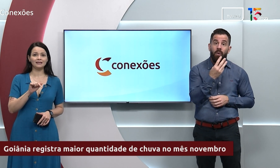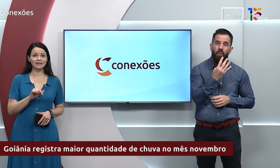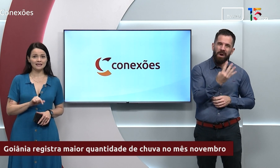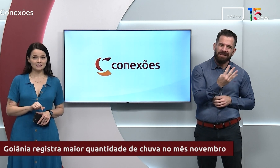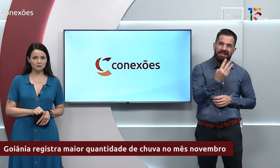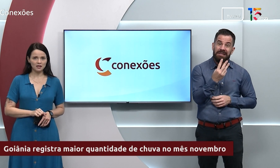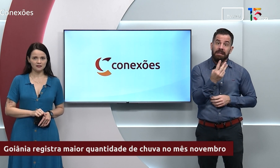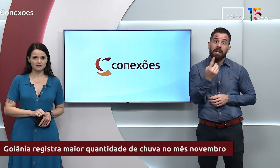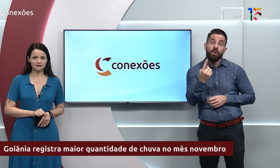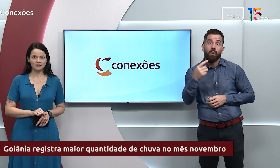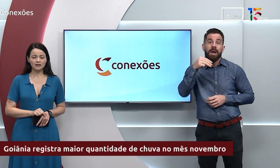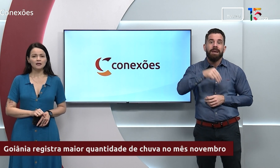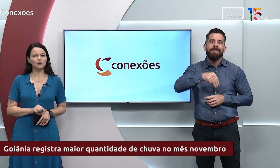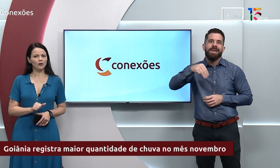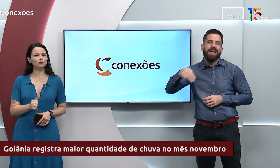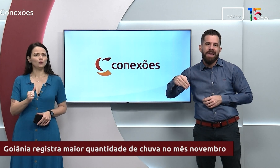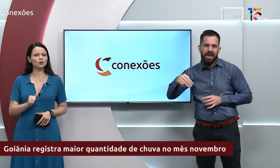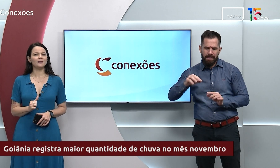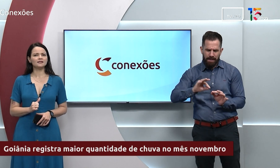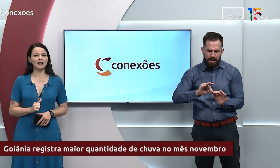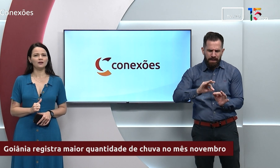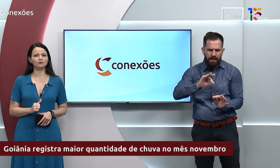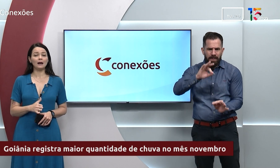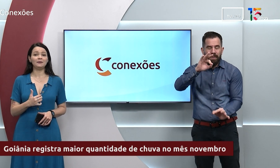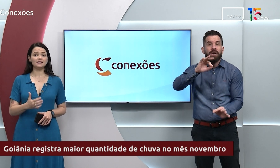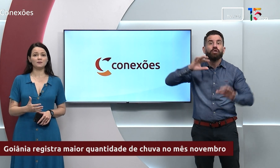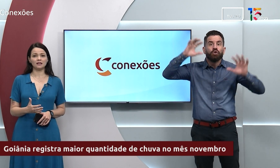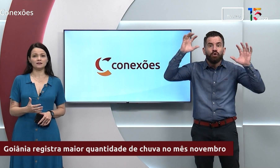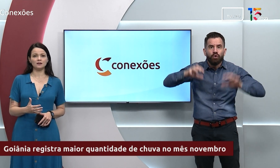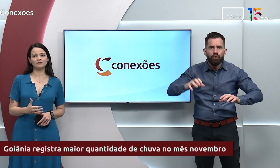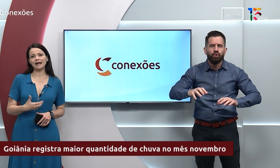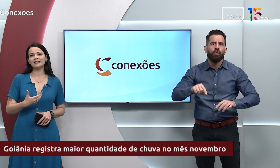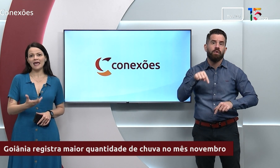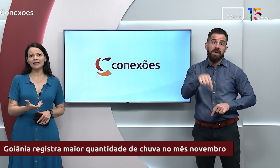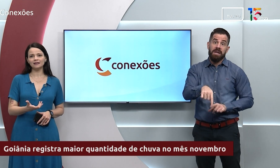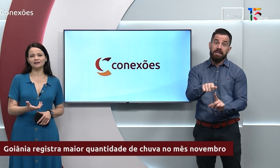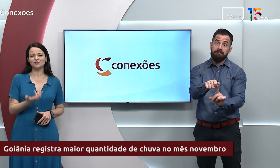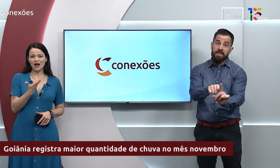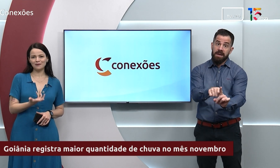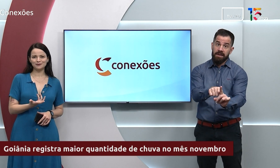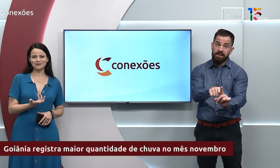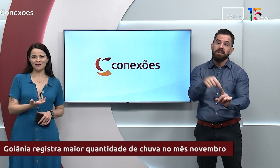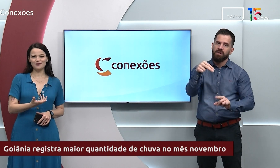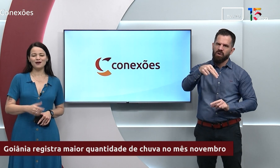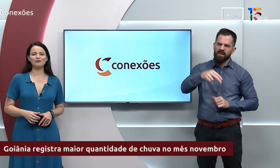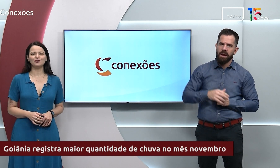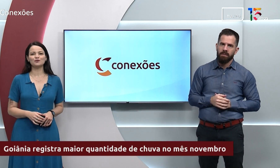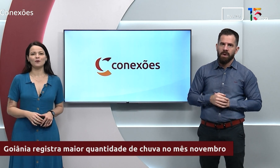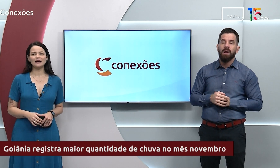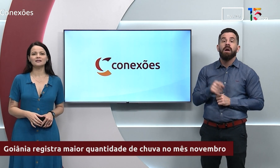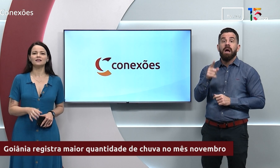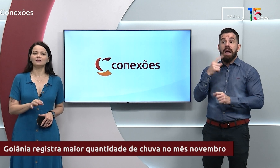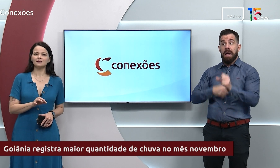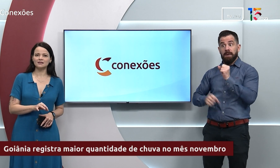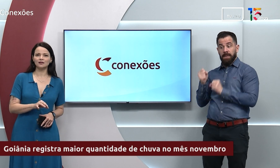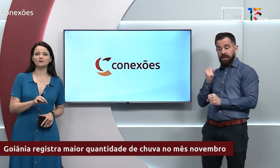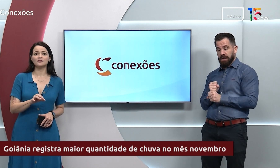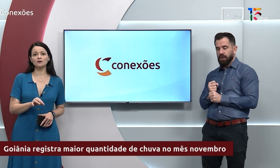chuva nesse mês. Enquanto no ano passado, a precipitação, a queda de água do céu, foi de